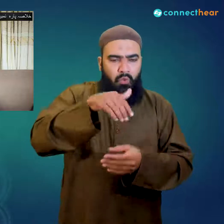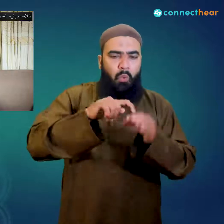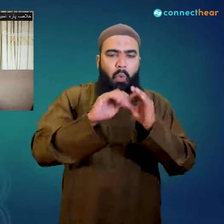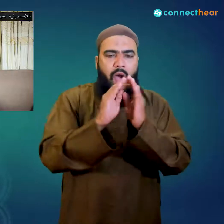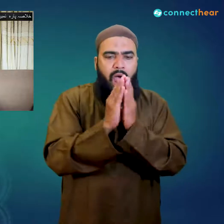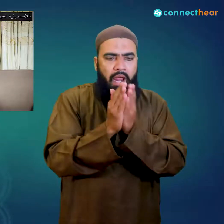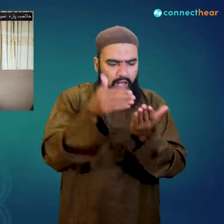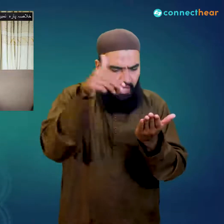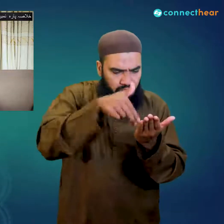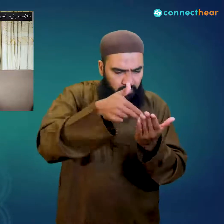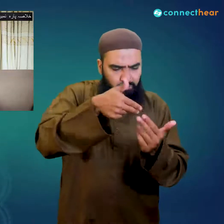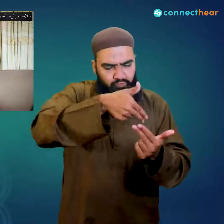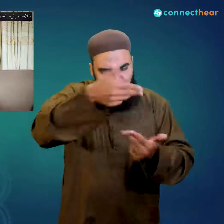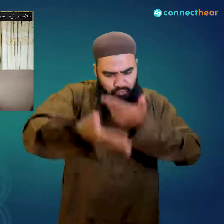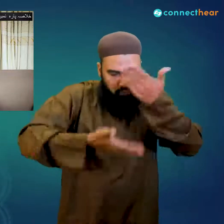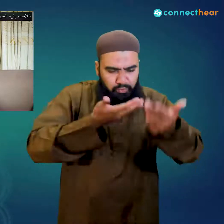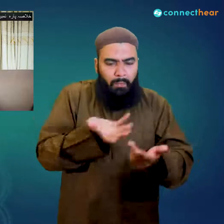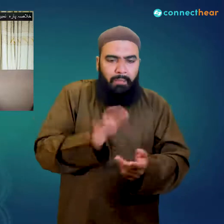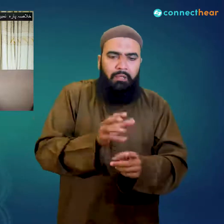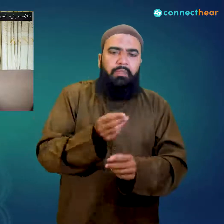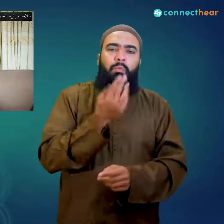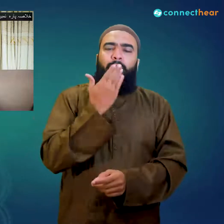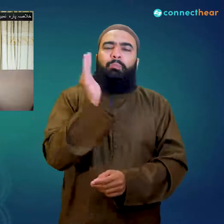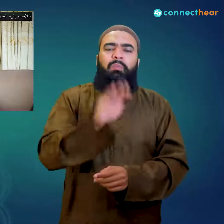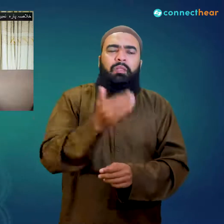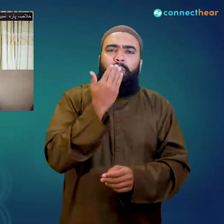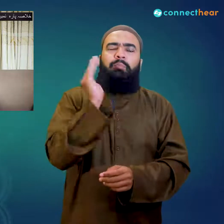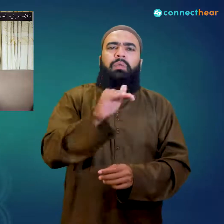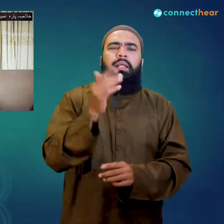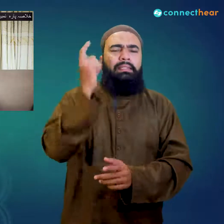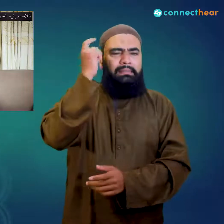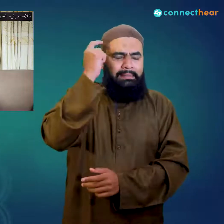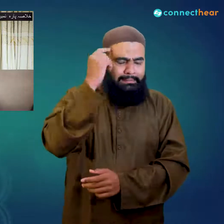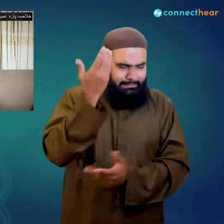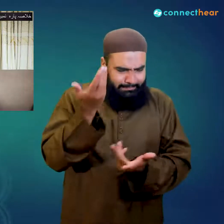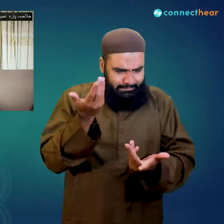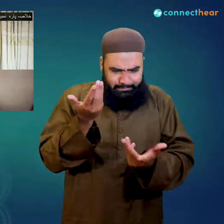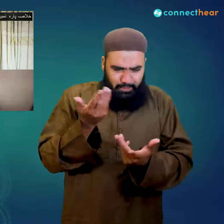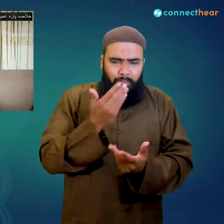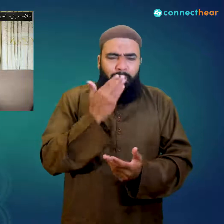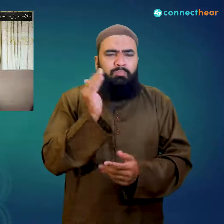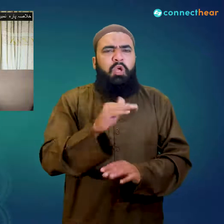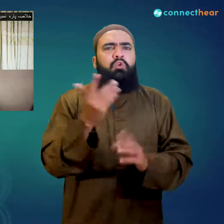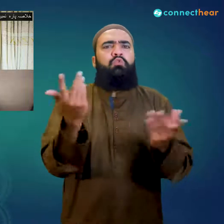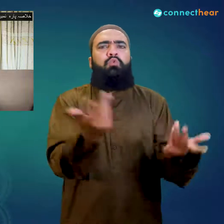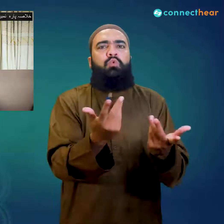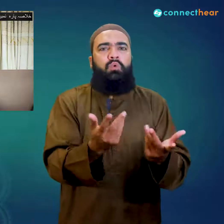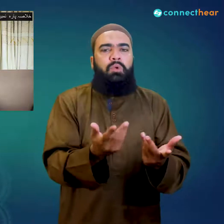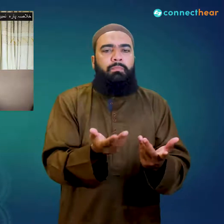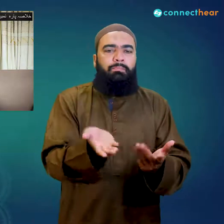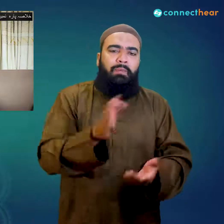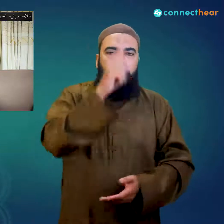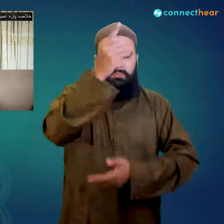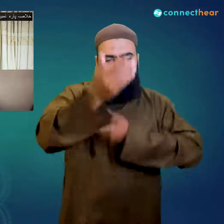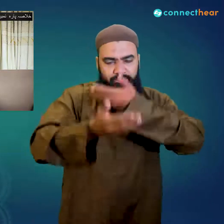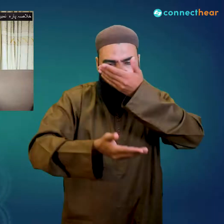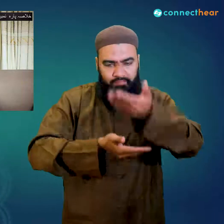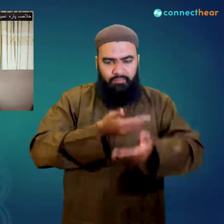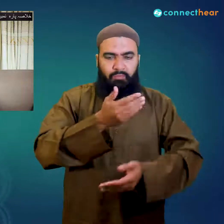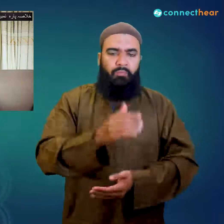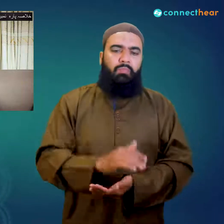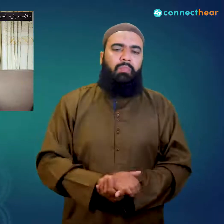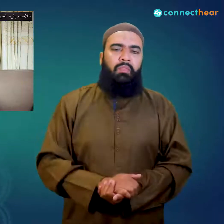کہا کرتے تھے کہ آخر اللہ رب العزت کا ان مثالوں سے کیا مقصد ہے؟ تو جواب میں فرمایا گیا، ان اللہ